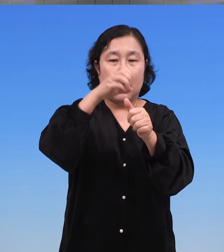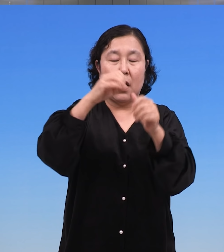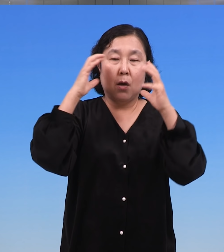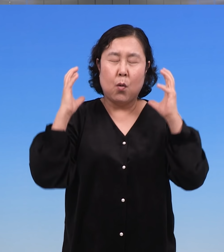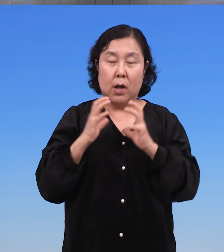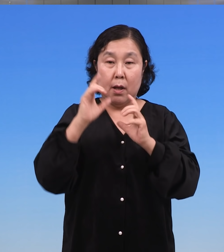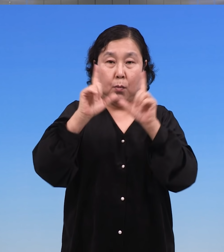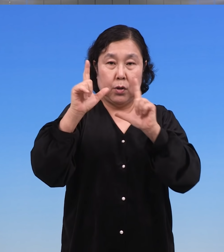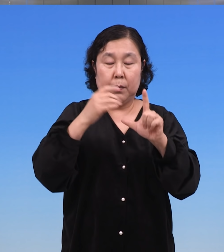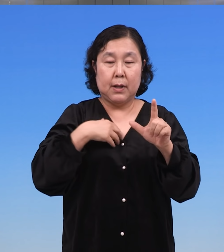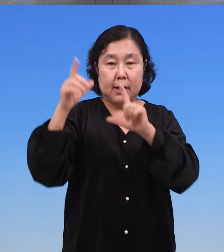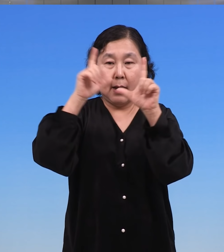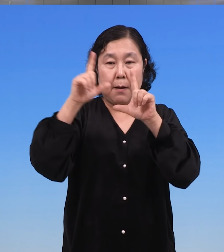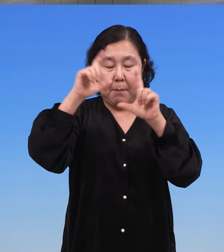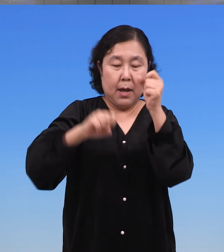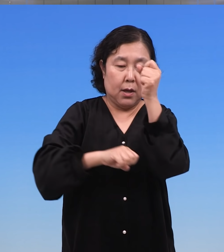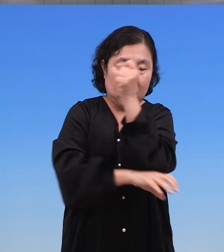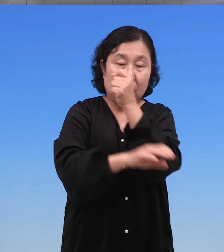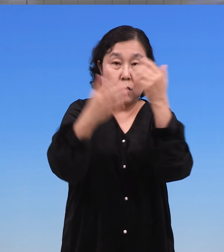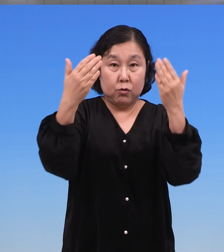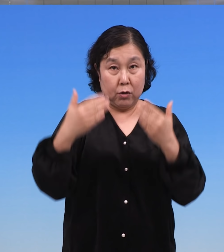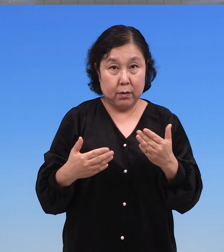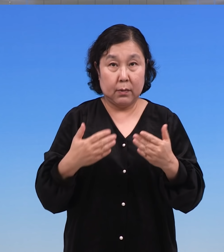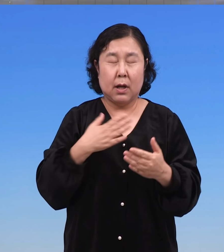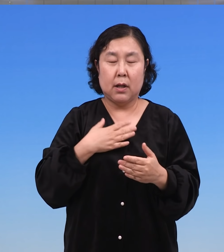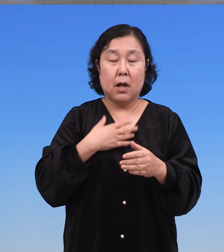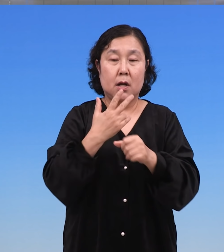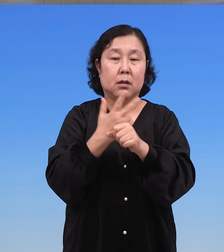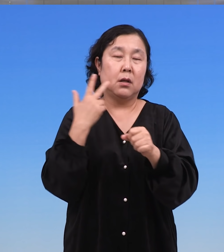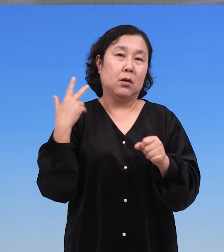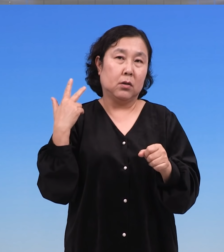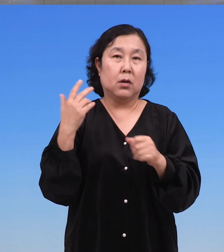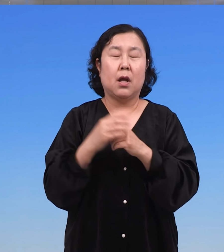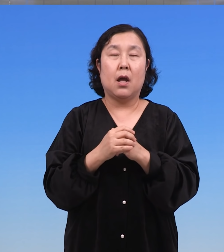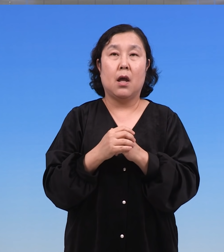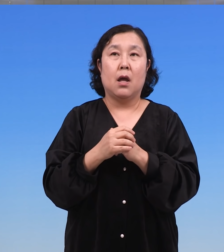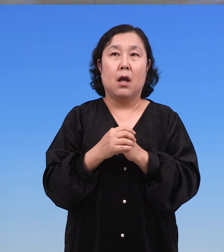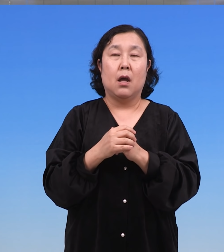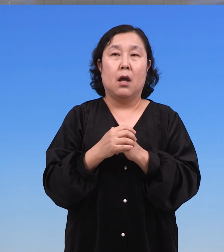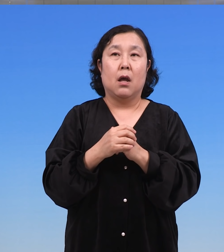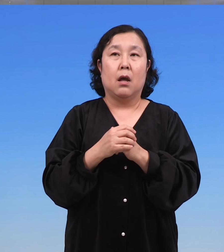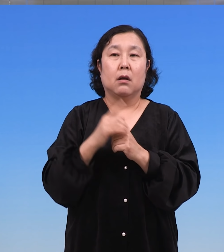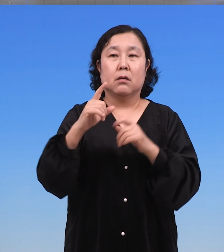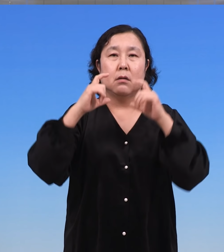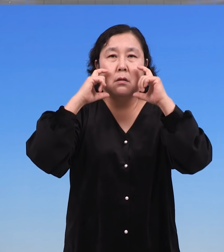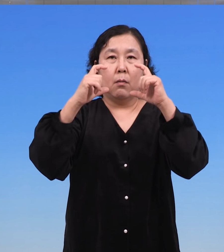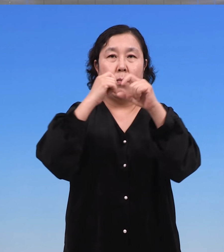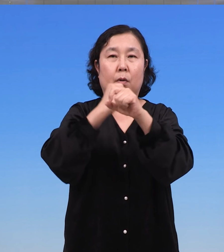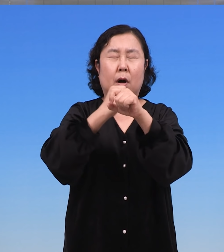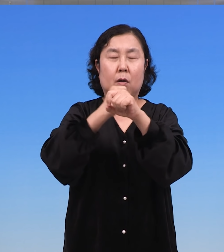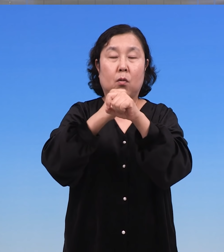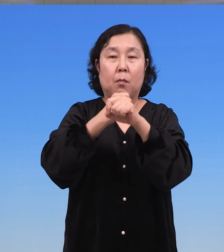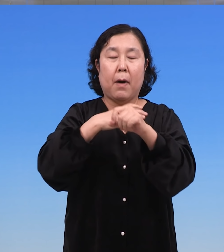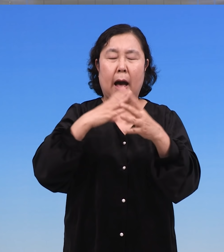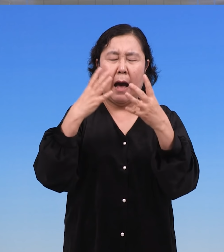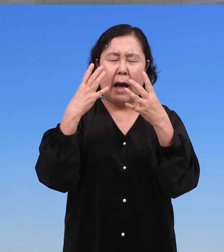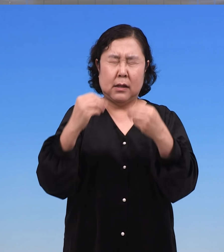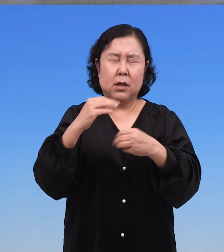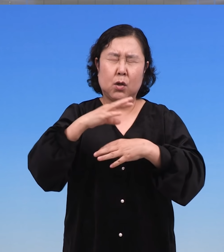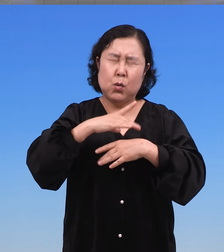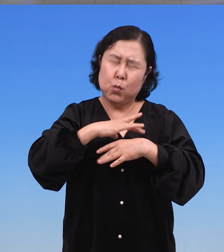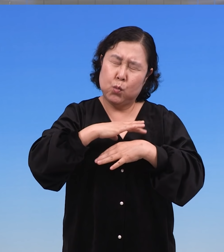겁니다. 사실 7년 전에 일만수도 파송 운동을 선포하고 전 진짜 두려웠습니다. 약